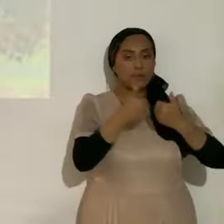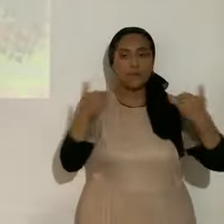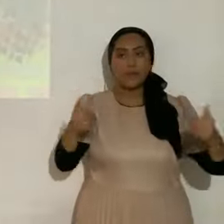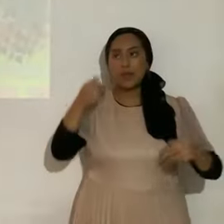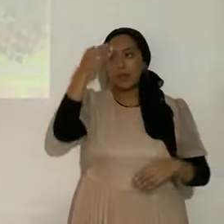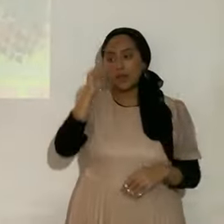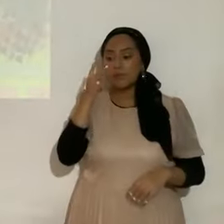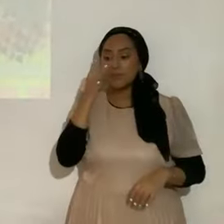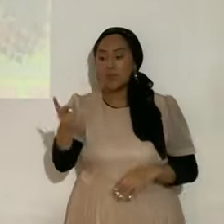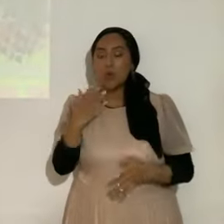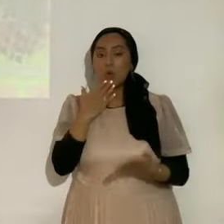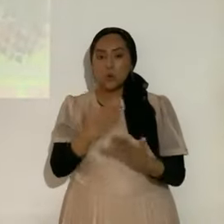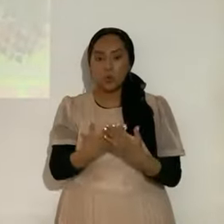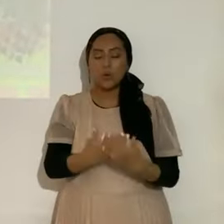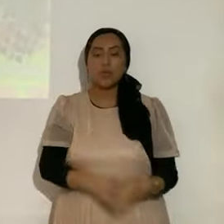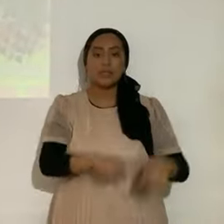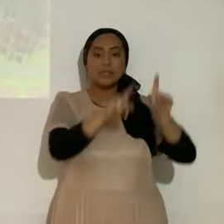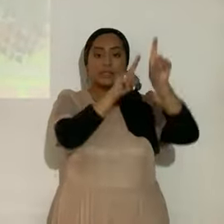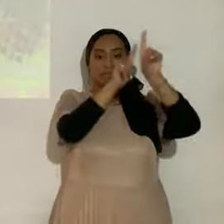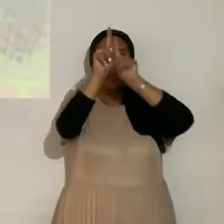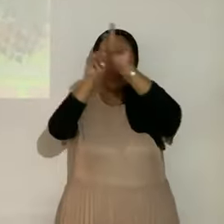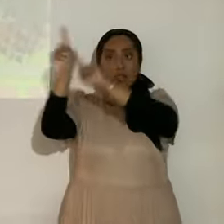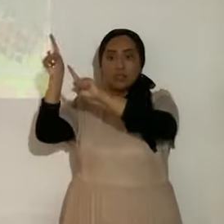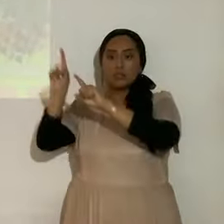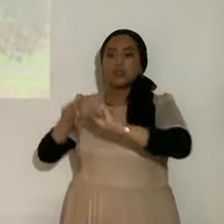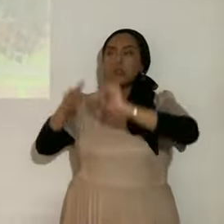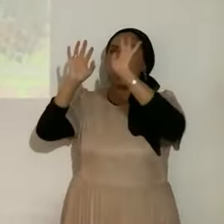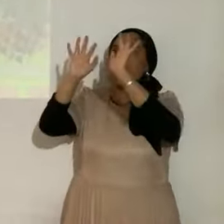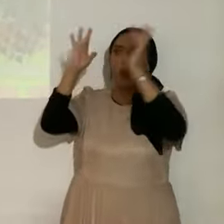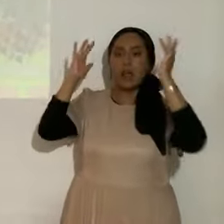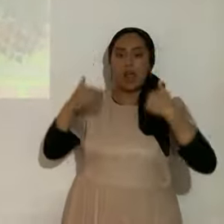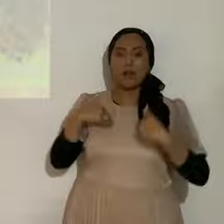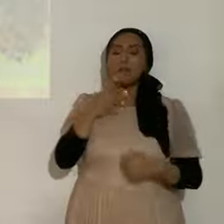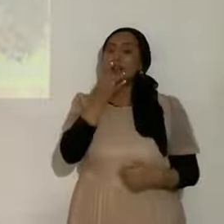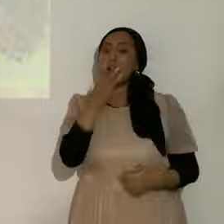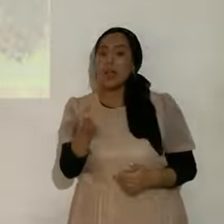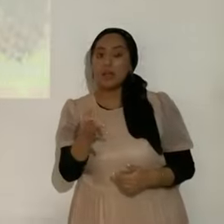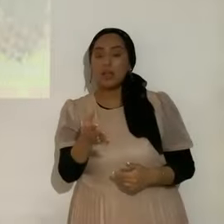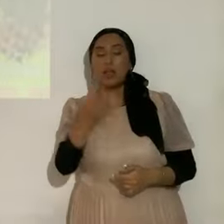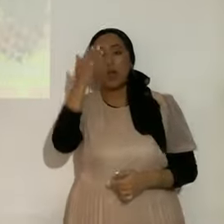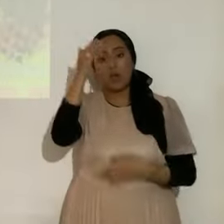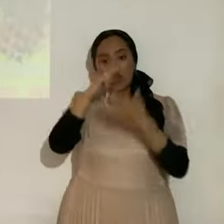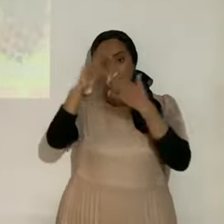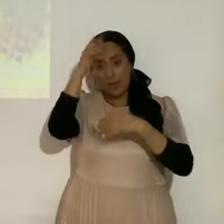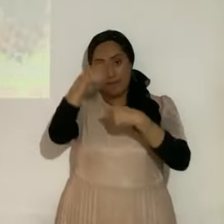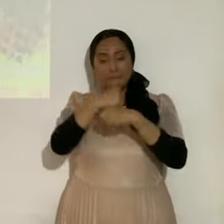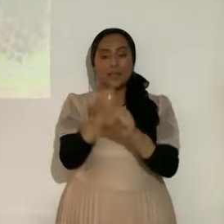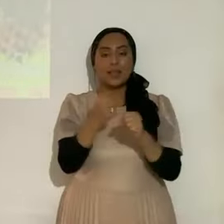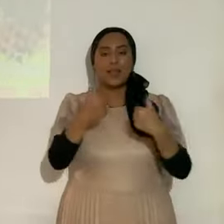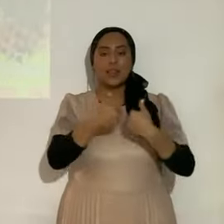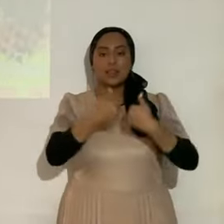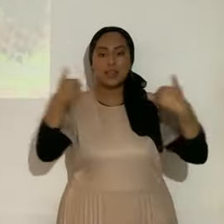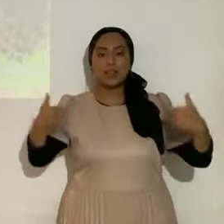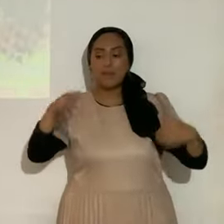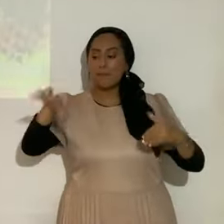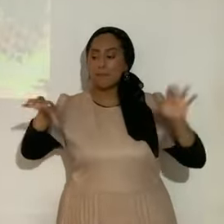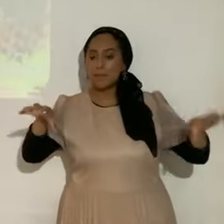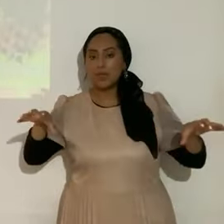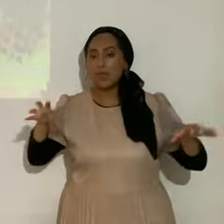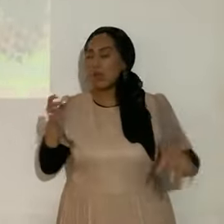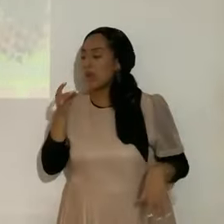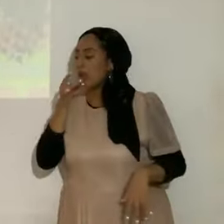bueno. Las estrellas iluminan. El Eterno hizo la separación, dice lo que acabamos de leer, de la luz y